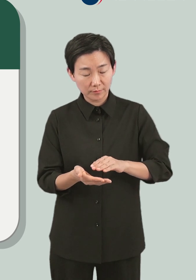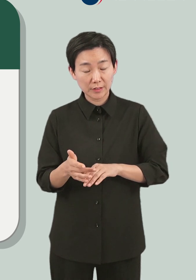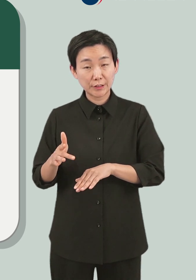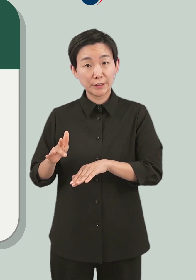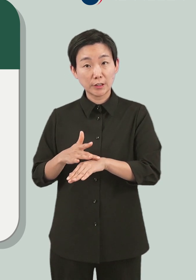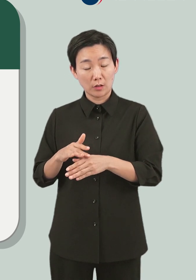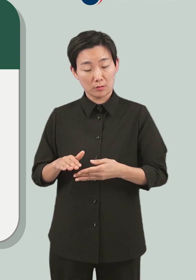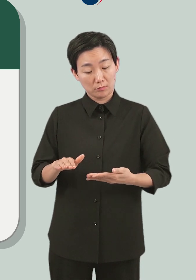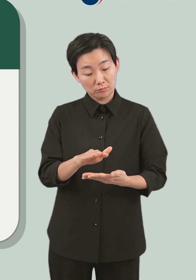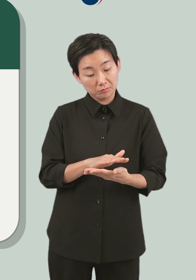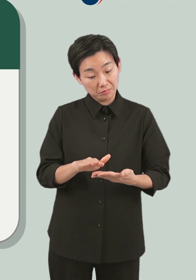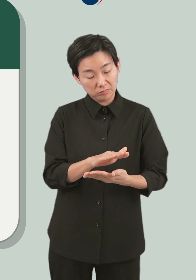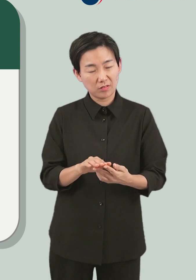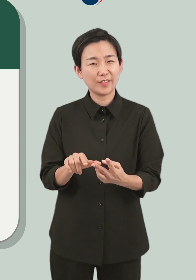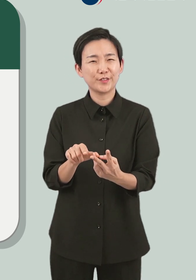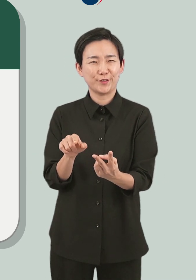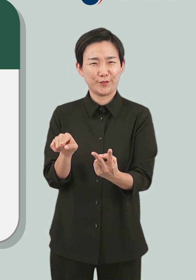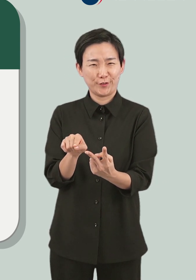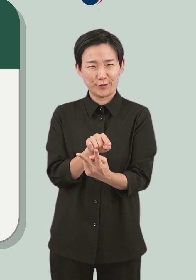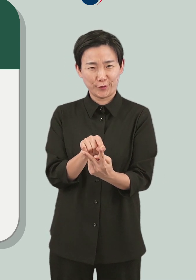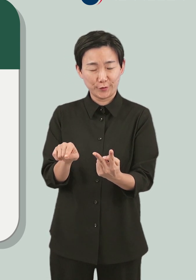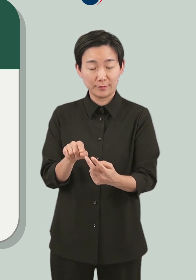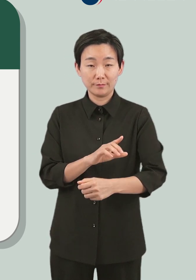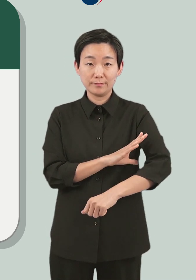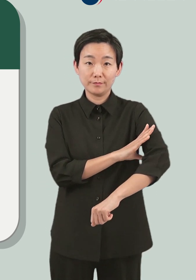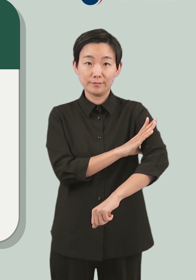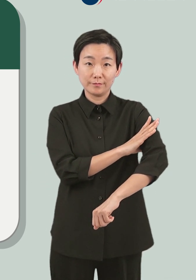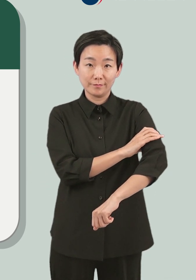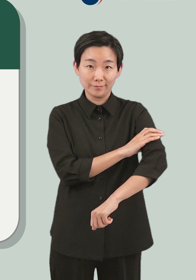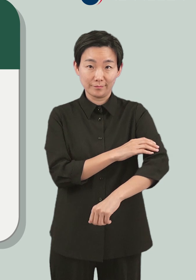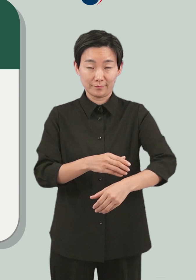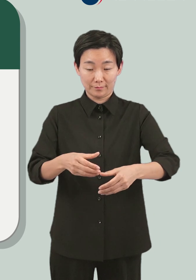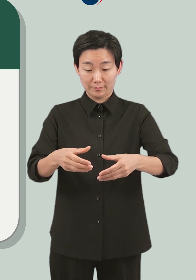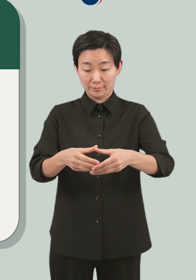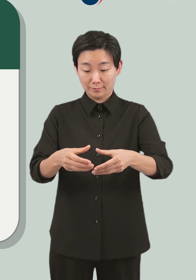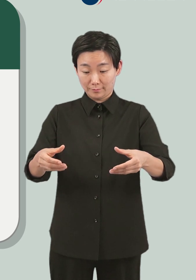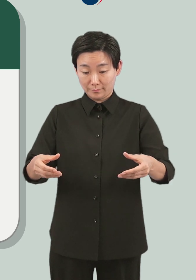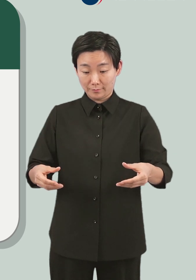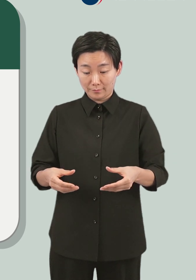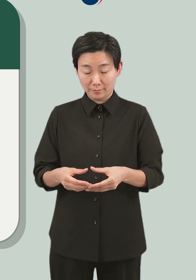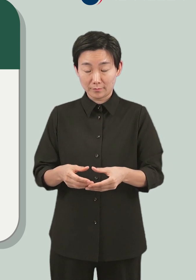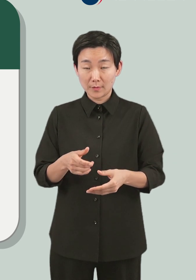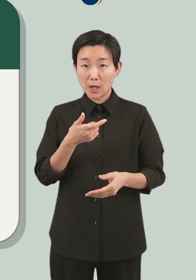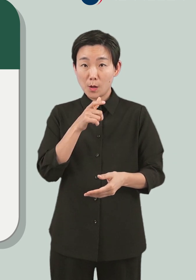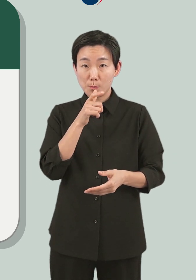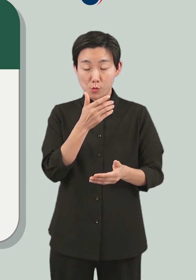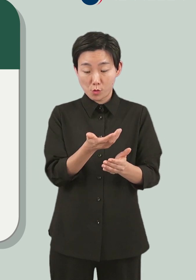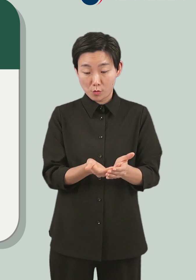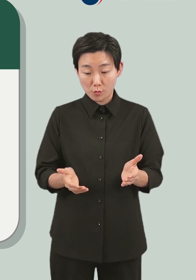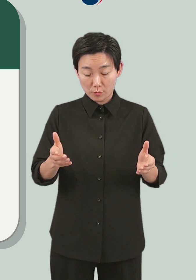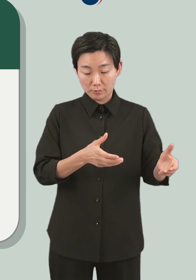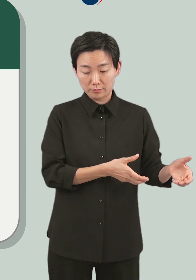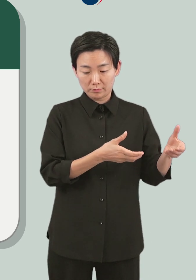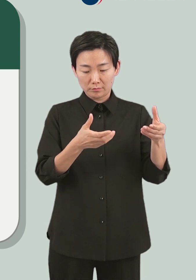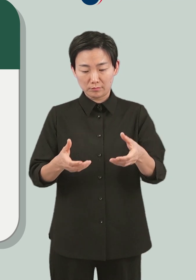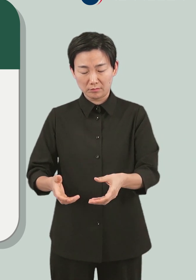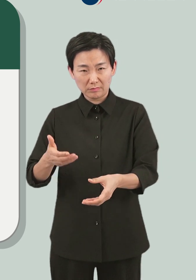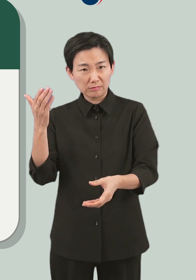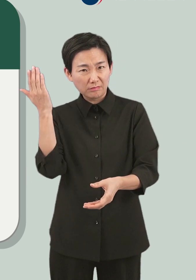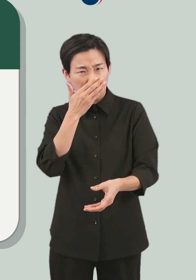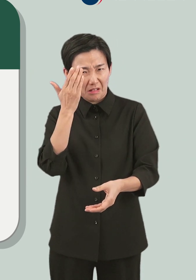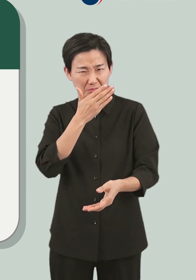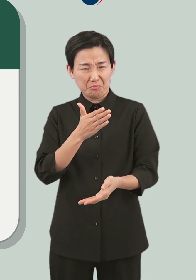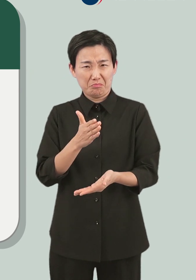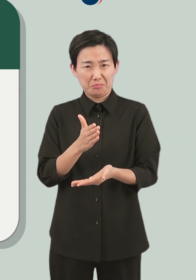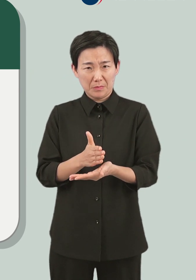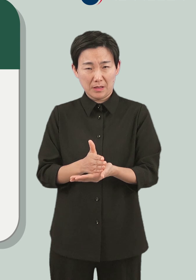닦아야 합니다. 본체, 커프 또는 다른 구성품을 씻거나 물에 담그지 않아야 하며 휘발유, 벤젠,